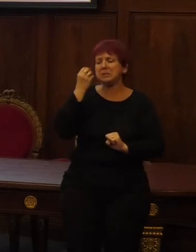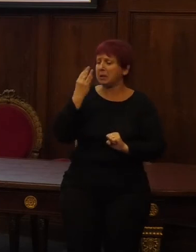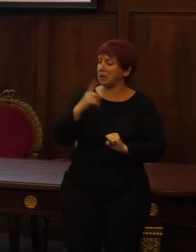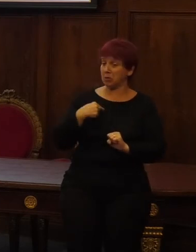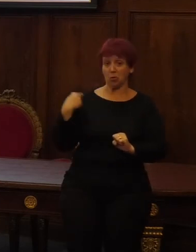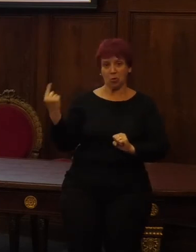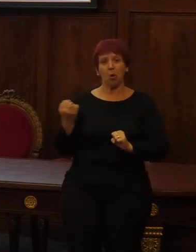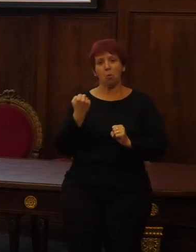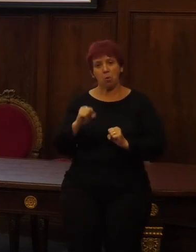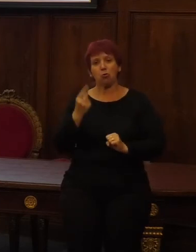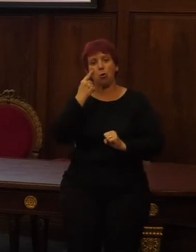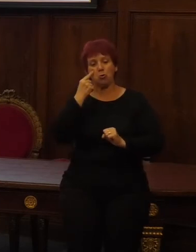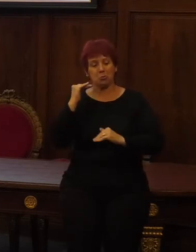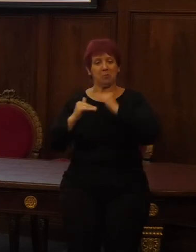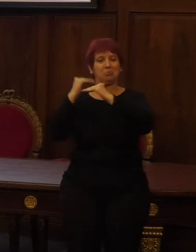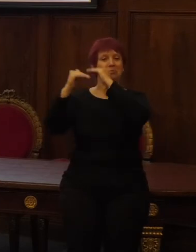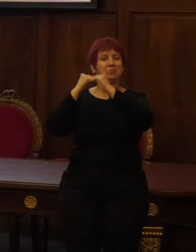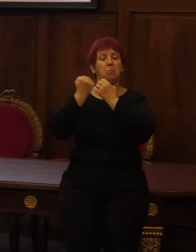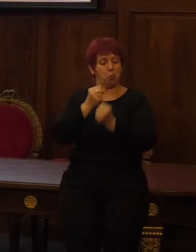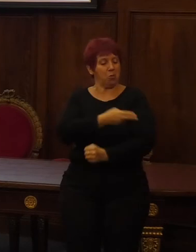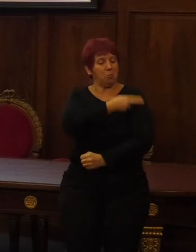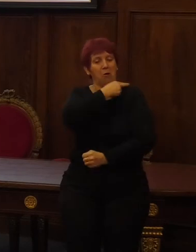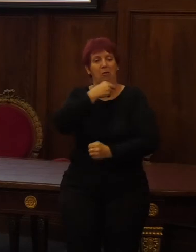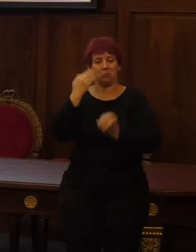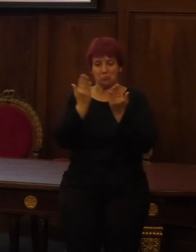pensar en la producción de conocimientos.